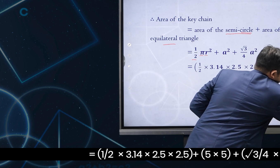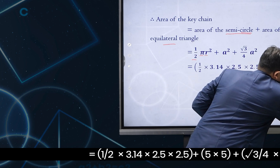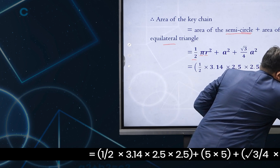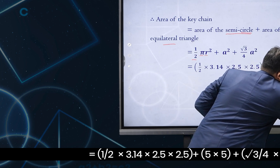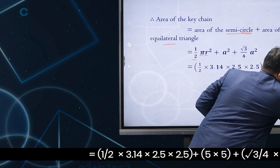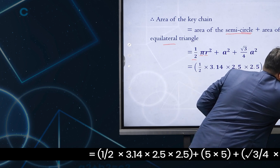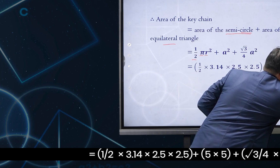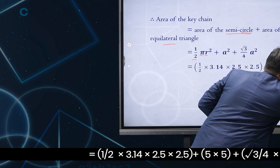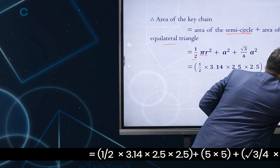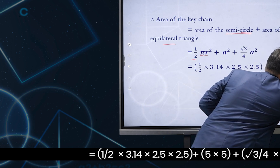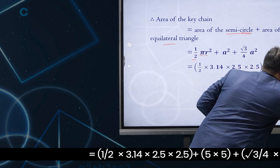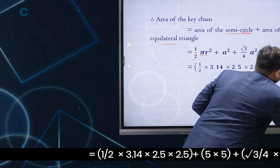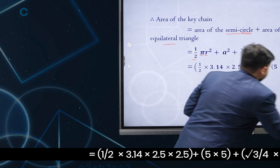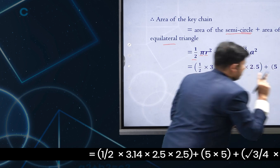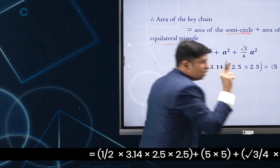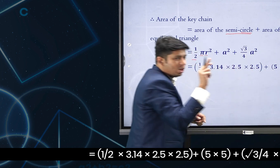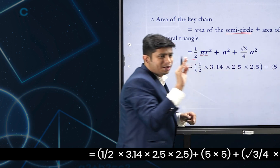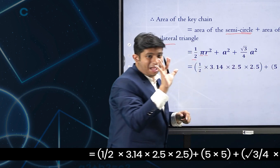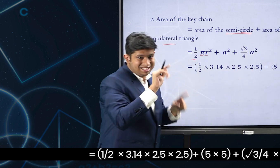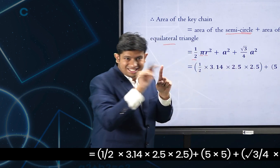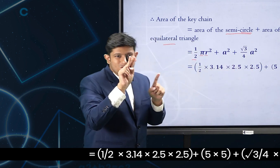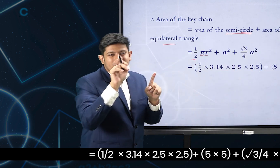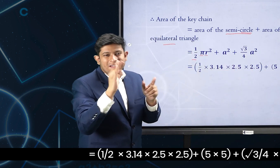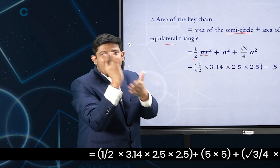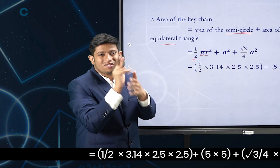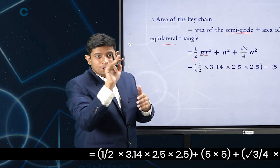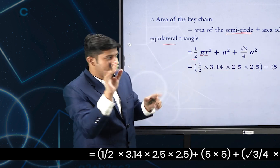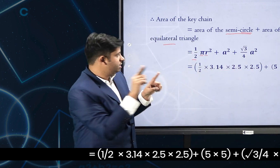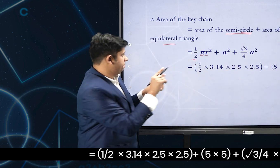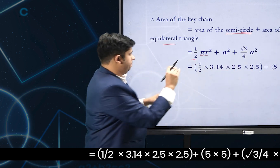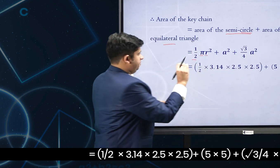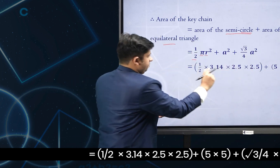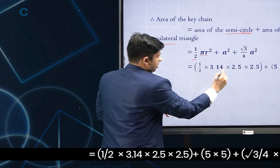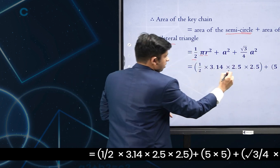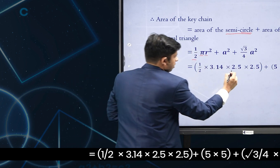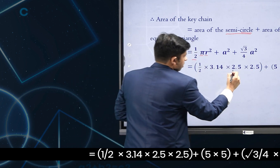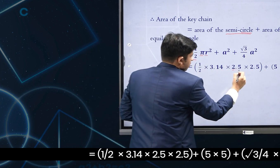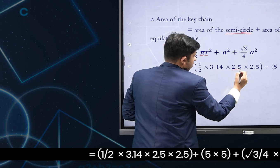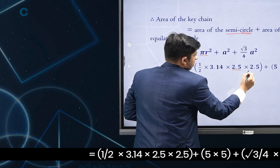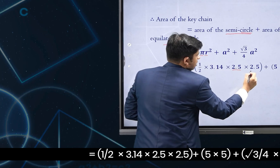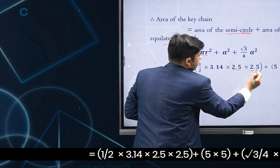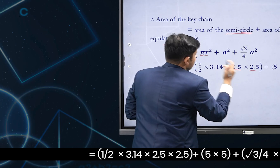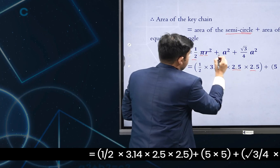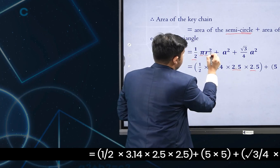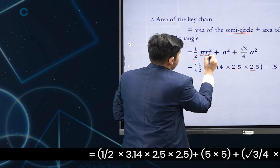கூட்டல் அடைப்புக்குறிக்குள் 5 பெருக்கல் 5 அடைப்புக்குறிக்குள் வர்க்கமூலம் 3/4